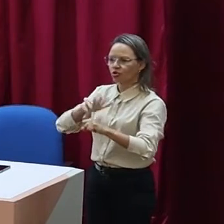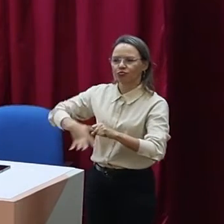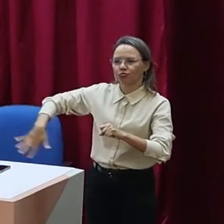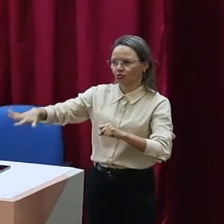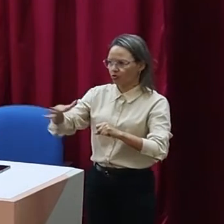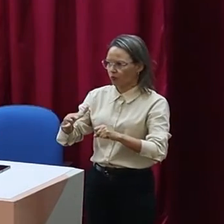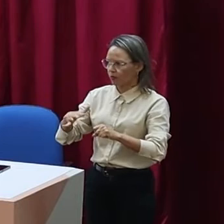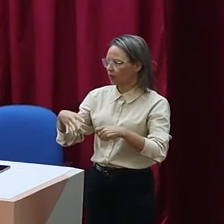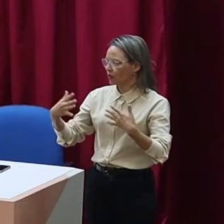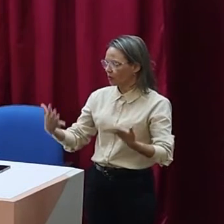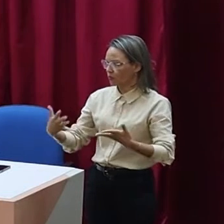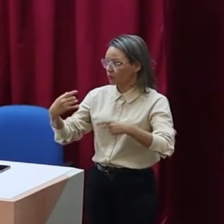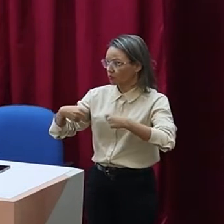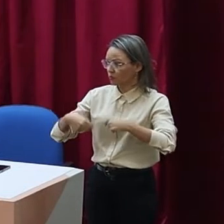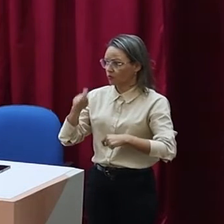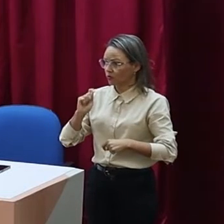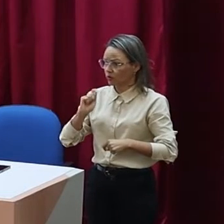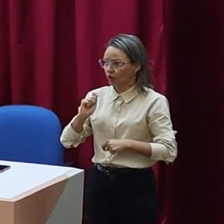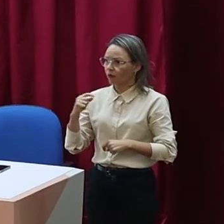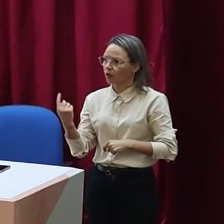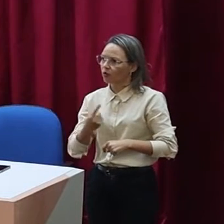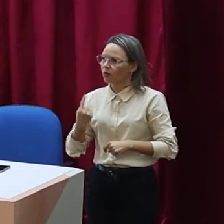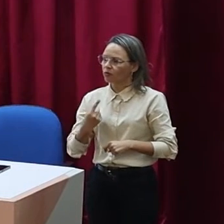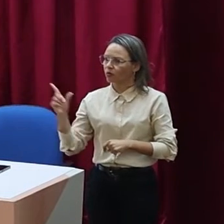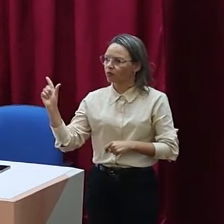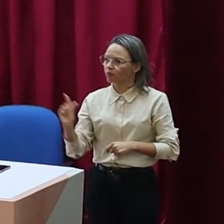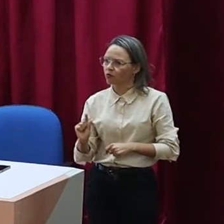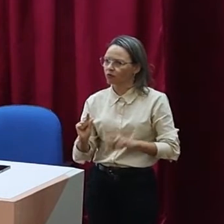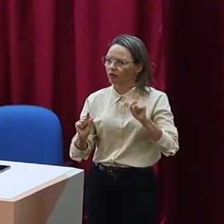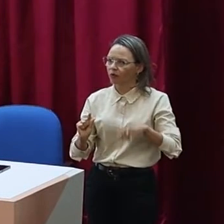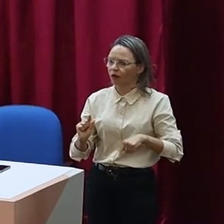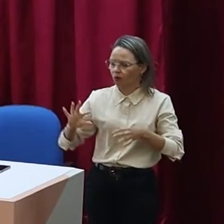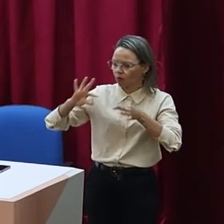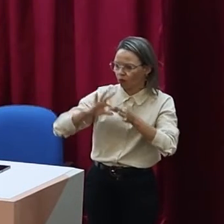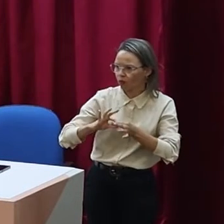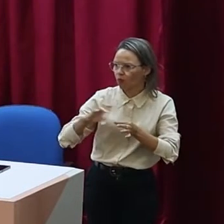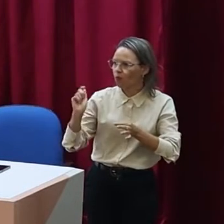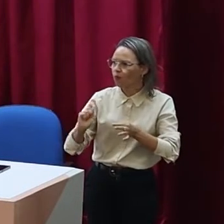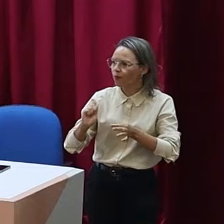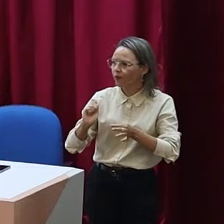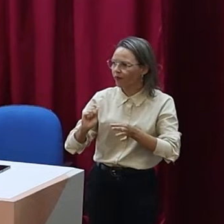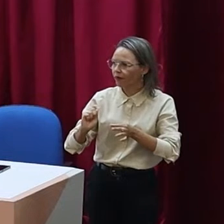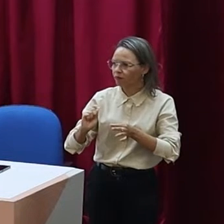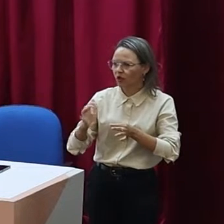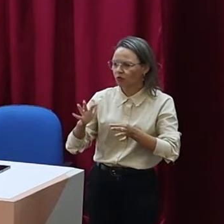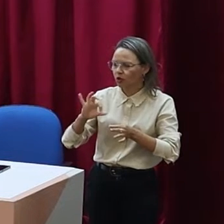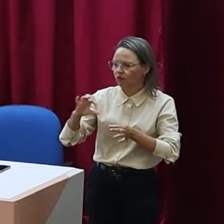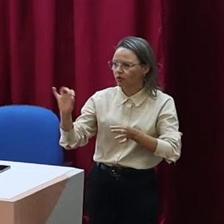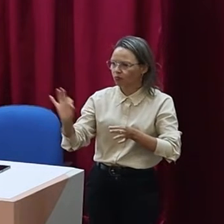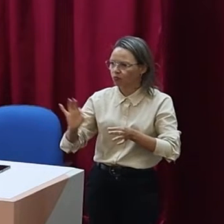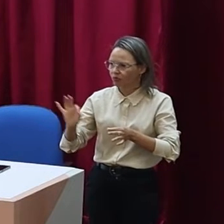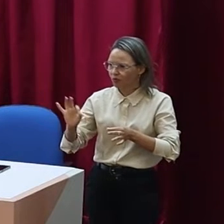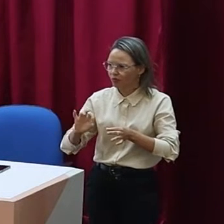Então, necessariamente, as nossas minorias, elas estão ligadas em 90% dos